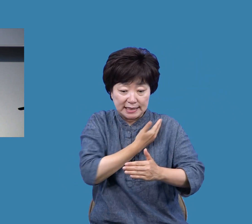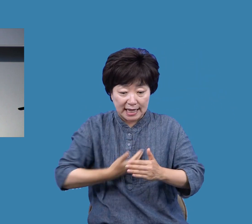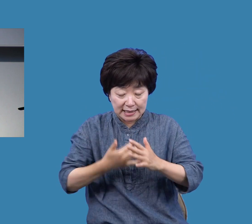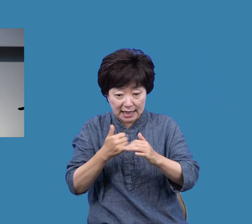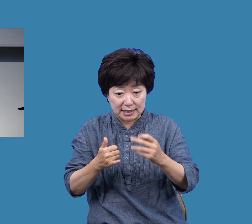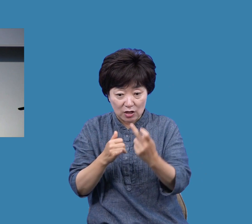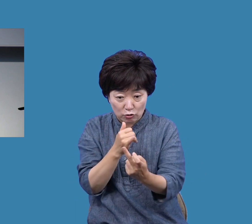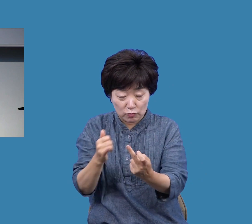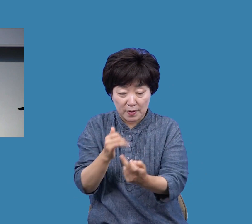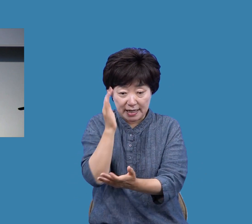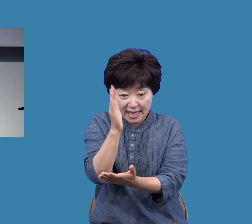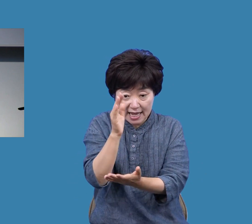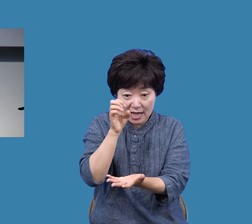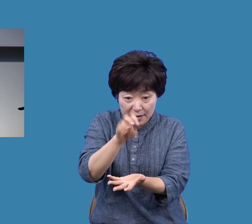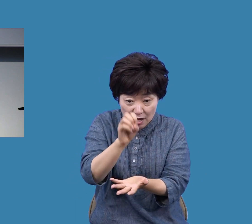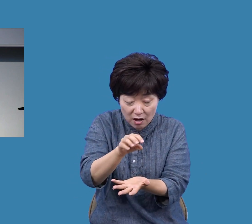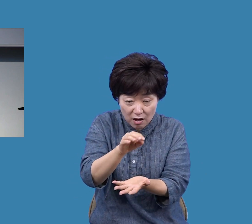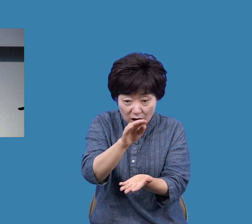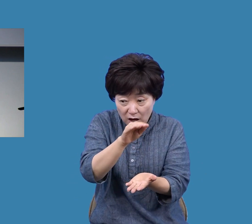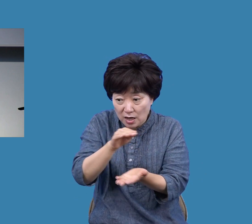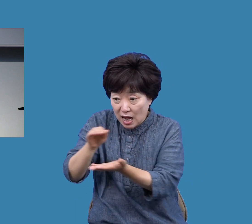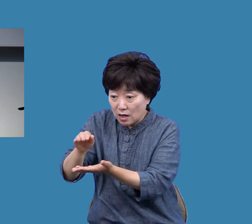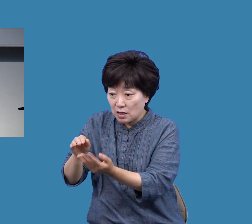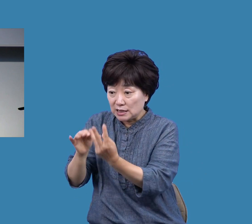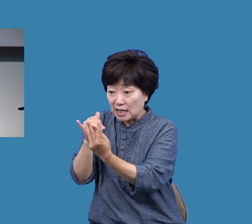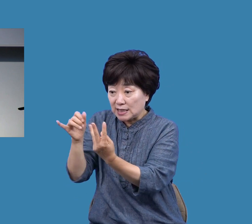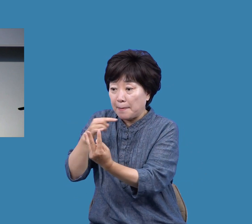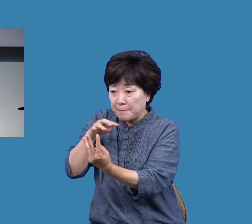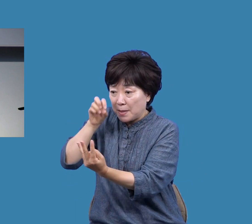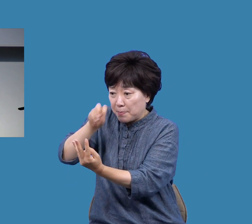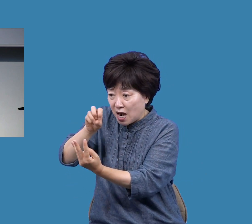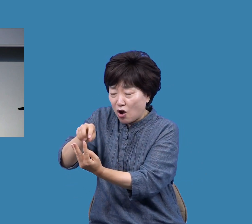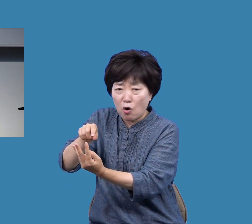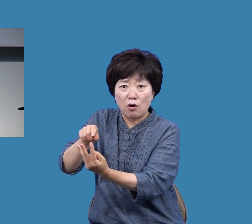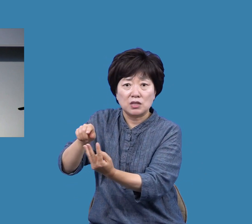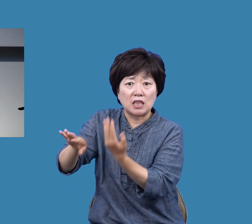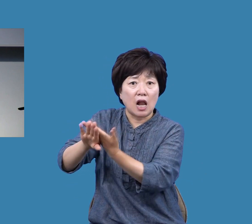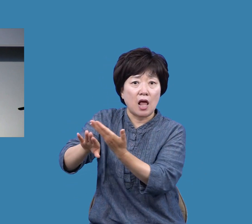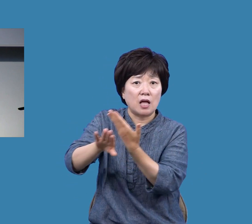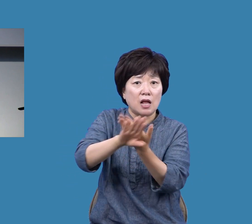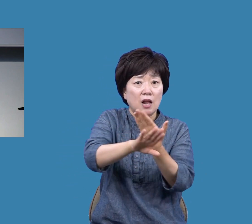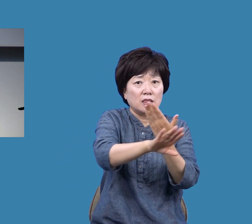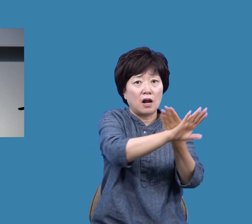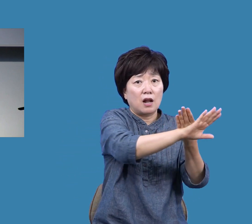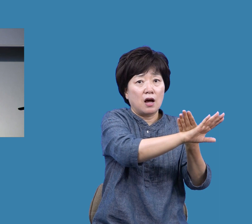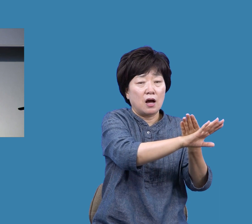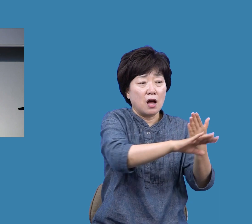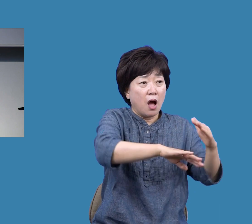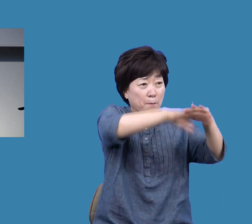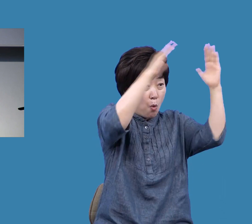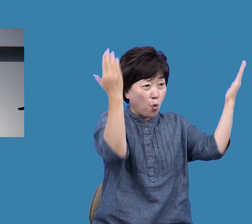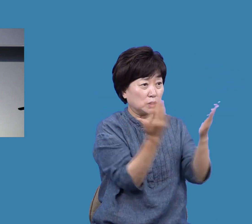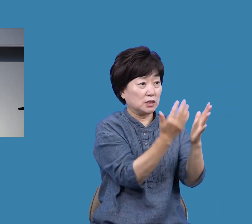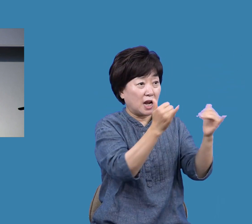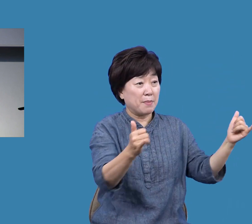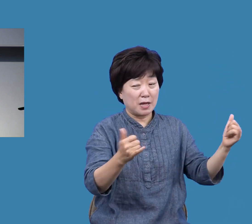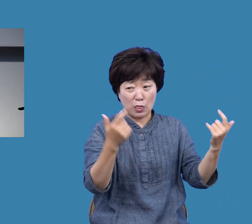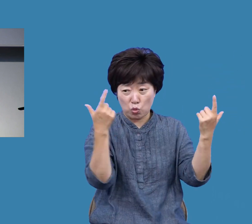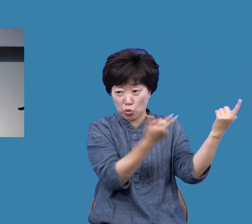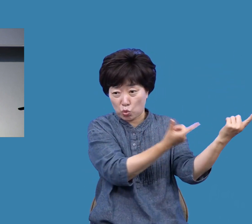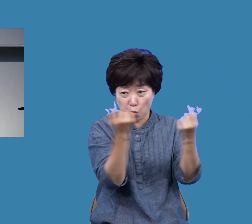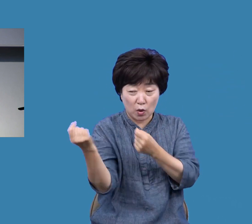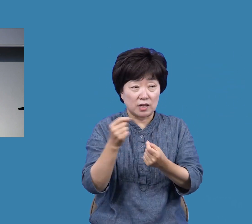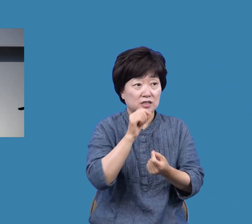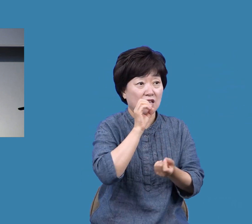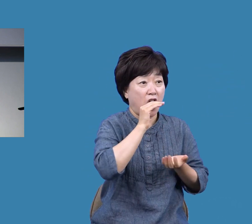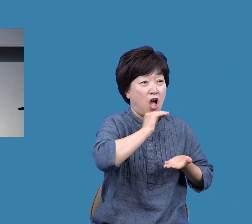빅3 3명 골라놓고 하셨던 게 다 달랐어요. 모든 사람에게 모든 얘기를 다 하신 게 아니야. 해야